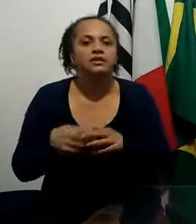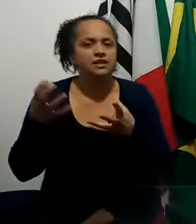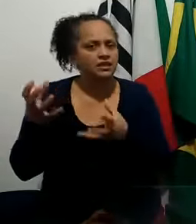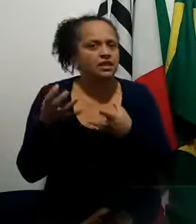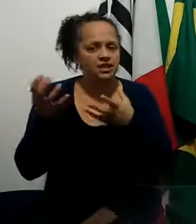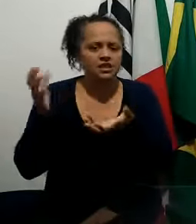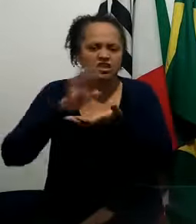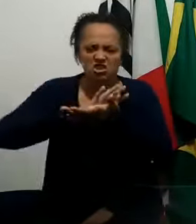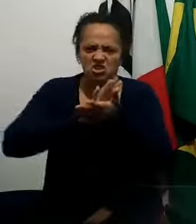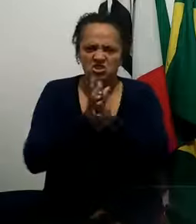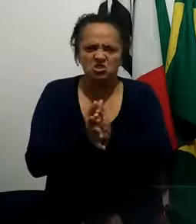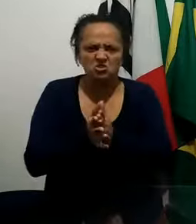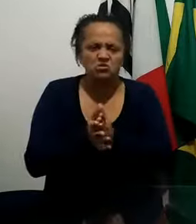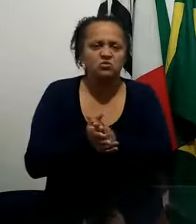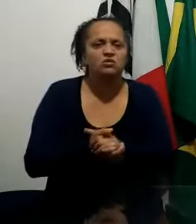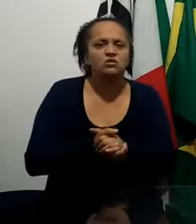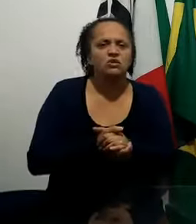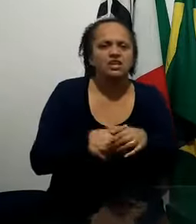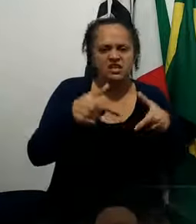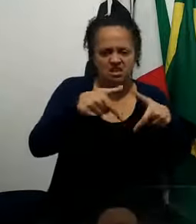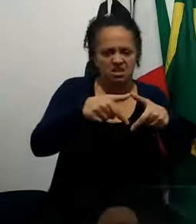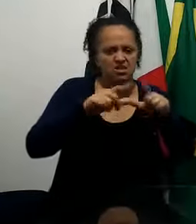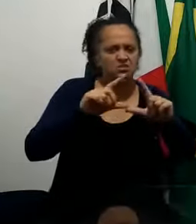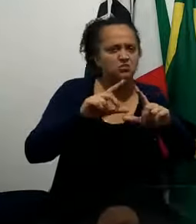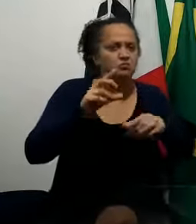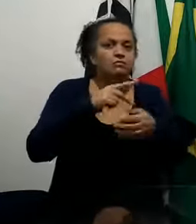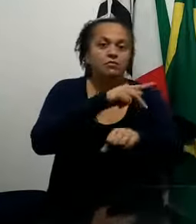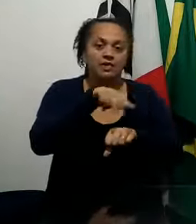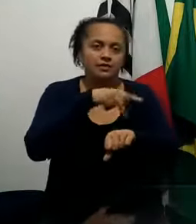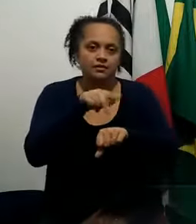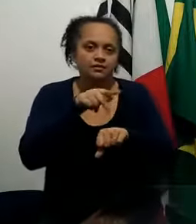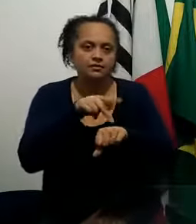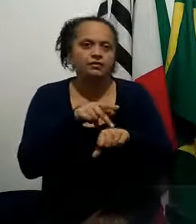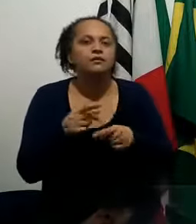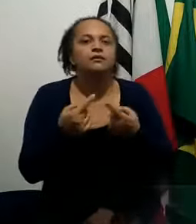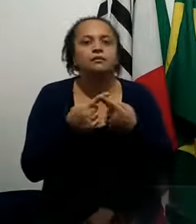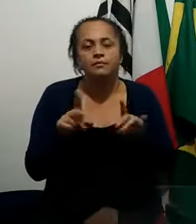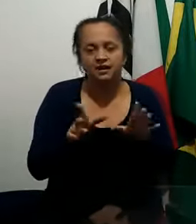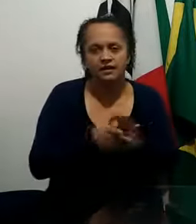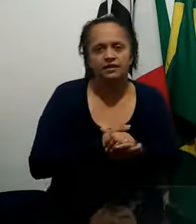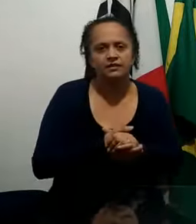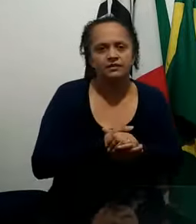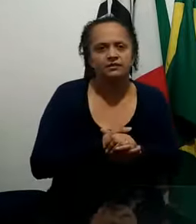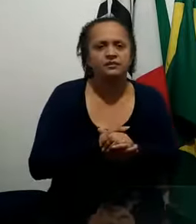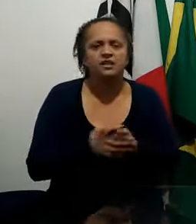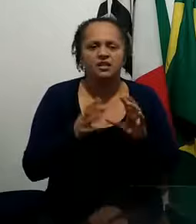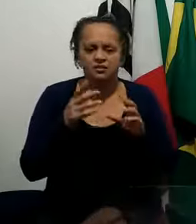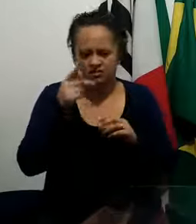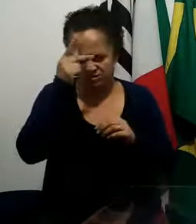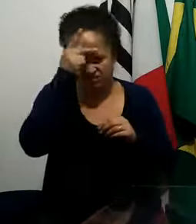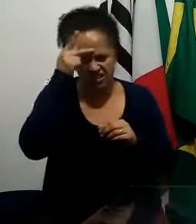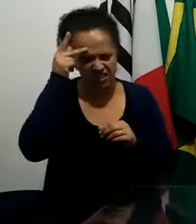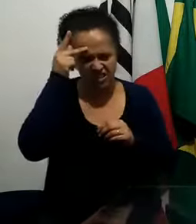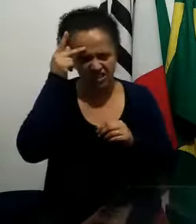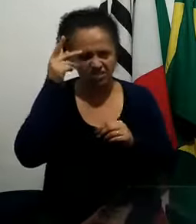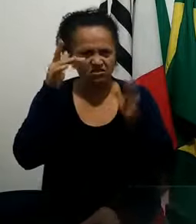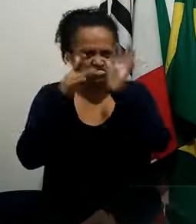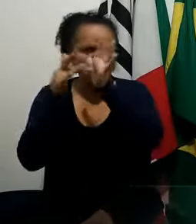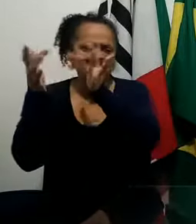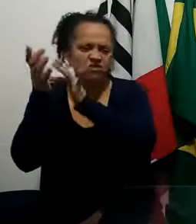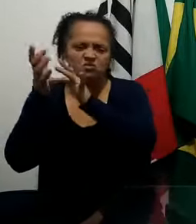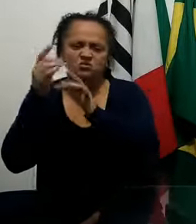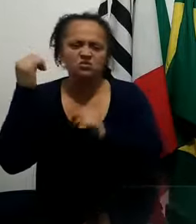conta de tudo aquela região. O anticristo e todo o seu exército serão destruídos por Jesus Cristo. E os